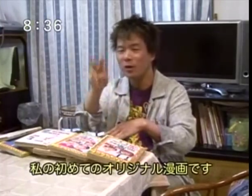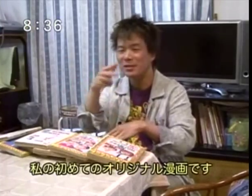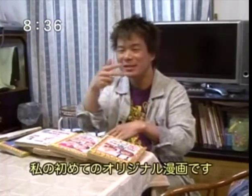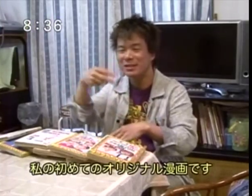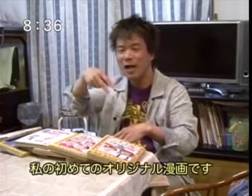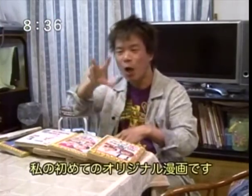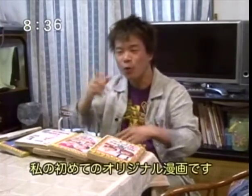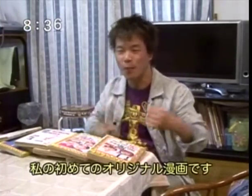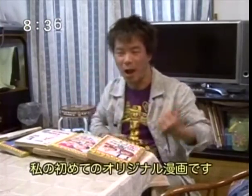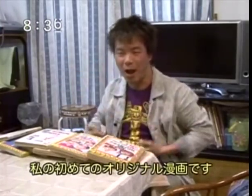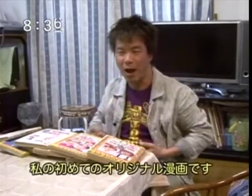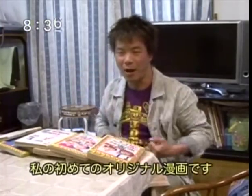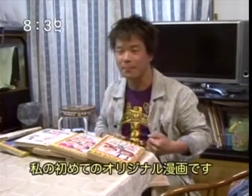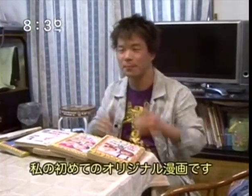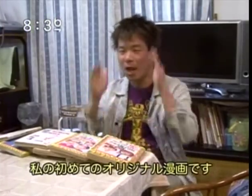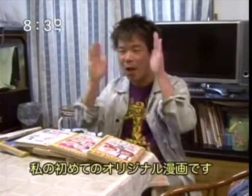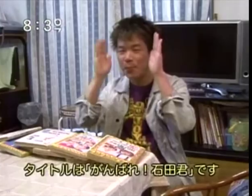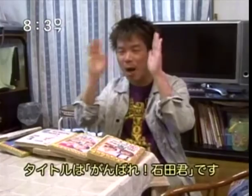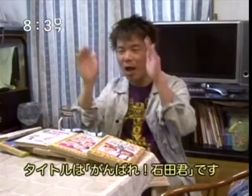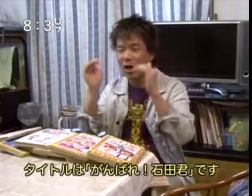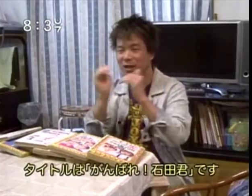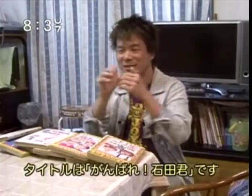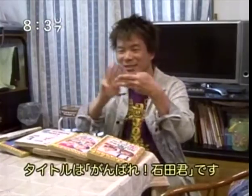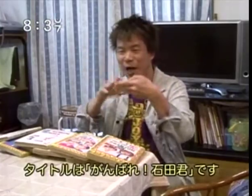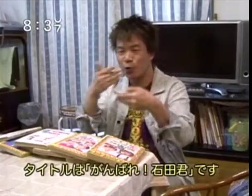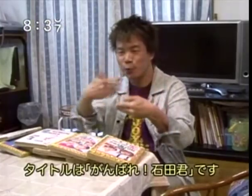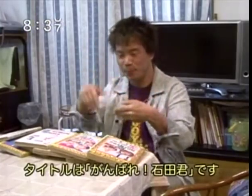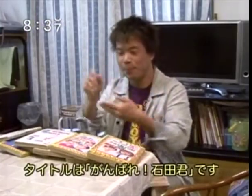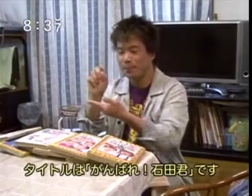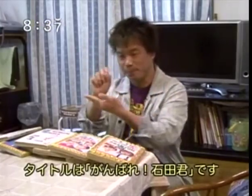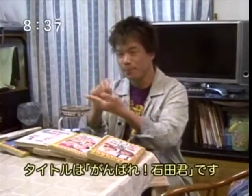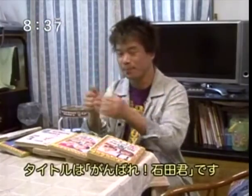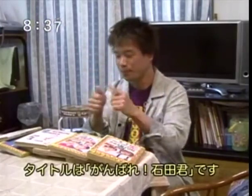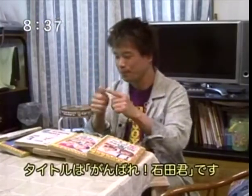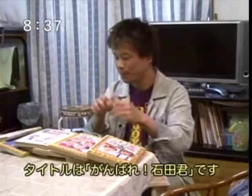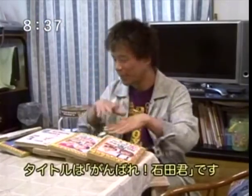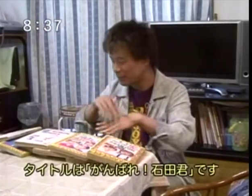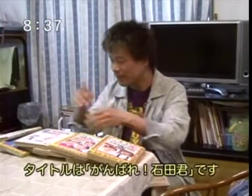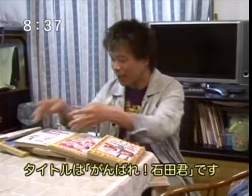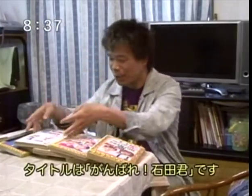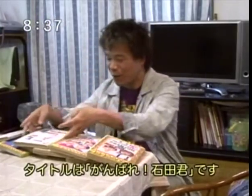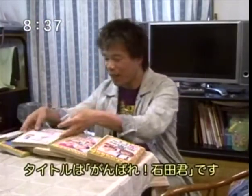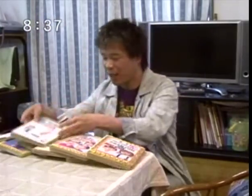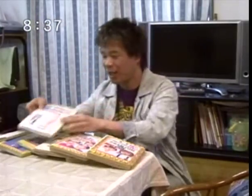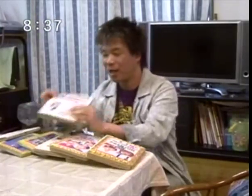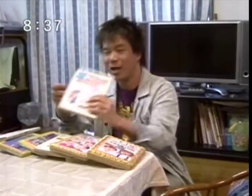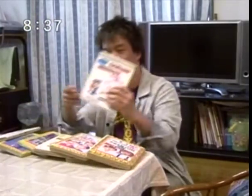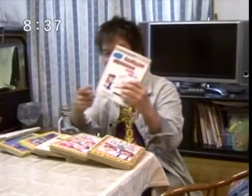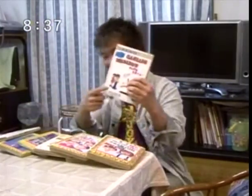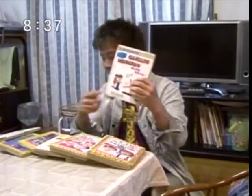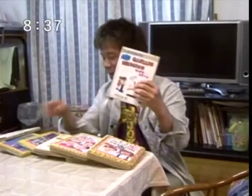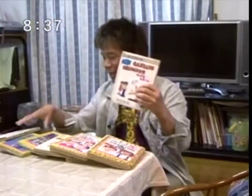私の初めてのオリジナル漫画です。タイトルは頑張れ石田くんです。これです